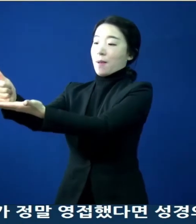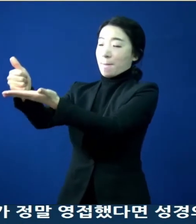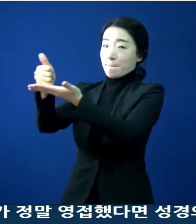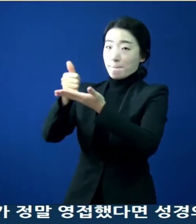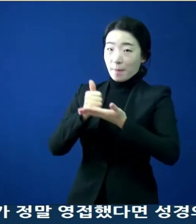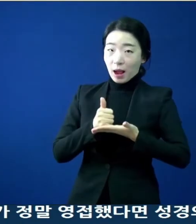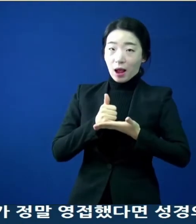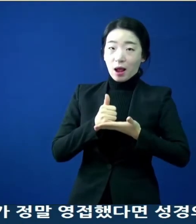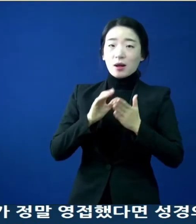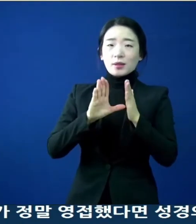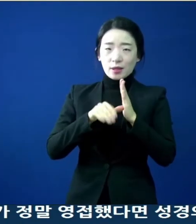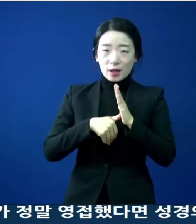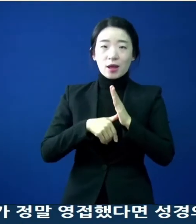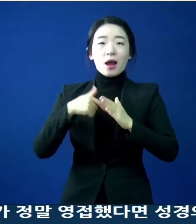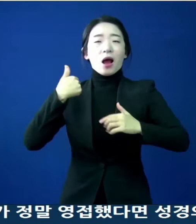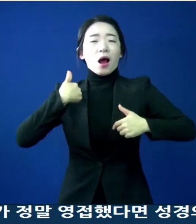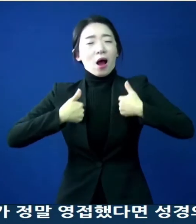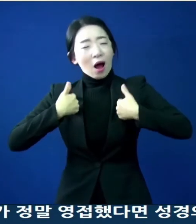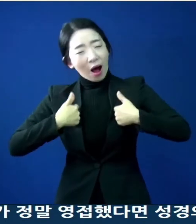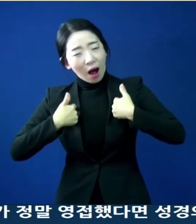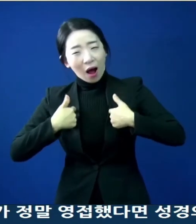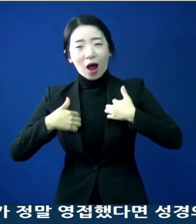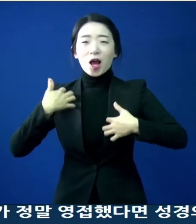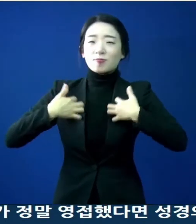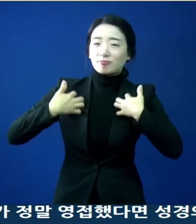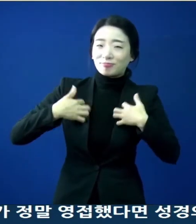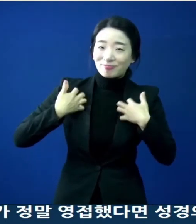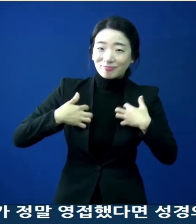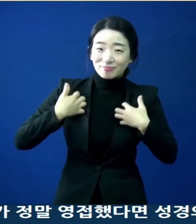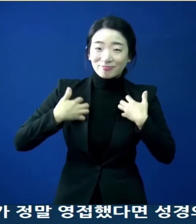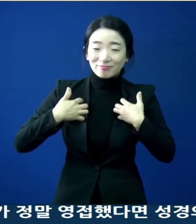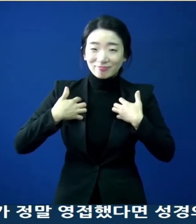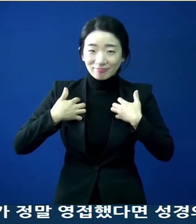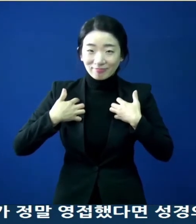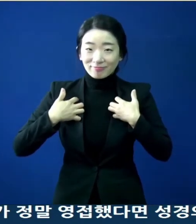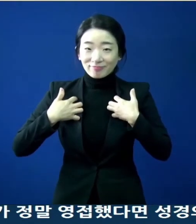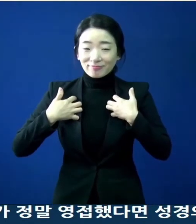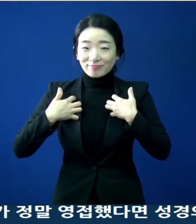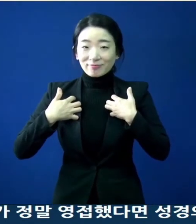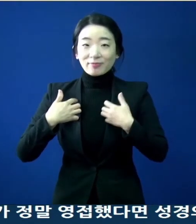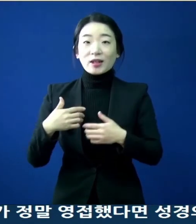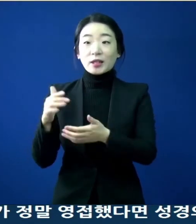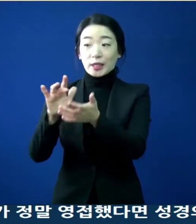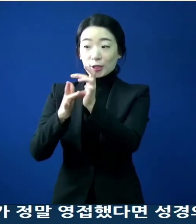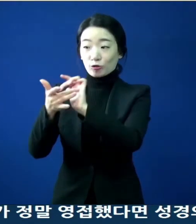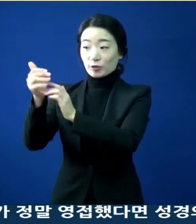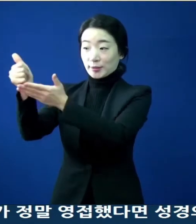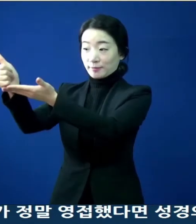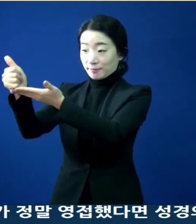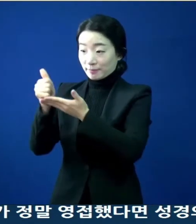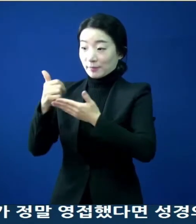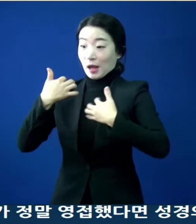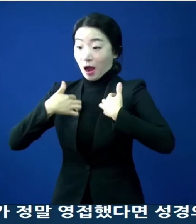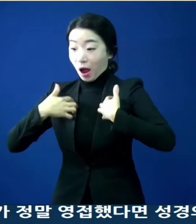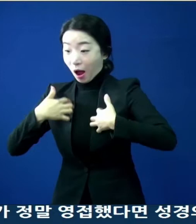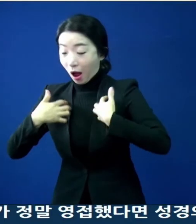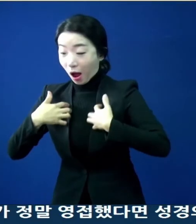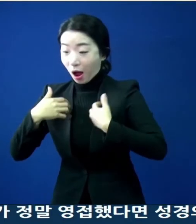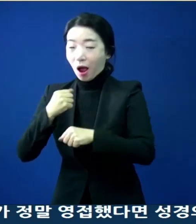예수님을 기쁘고 또 우리 그 기쁜 마음으로 예수님을 맞이하고